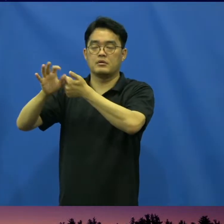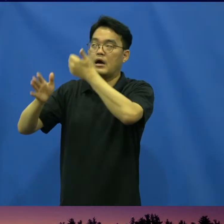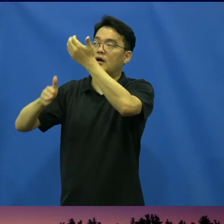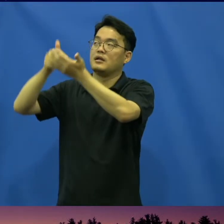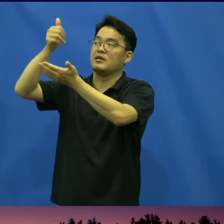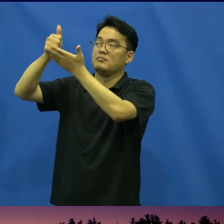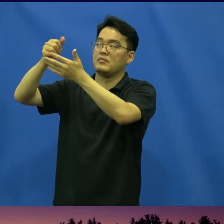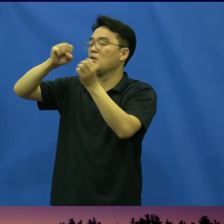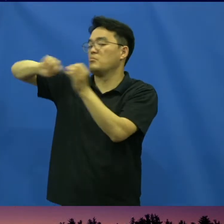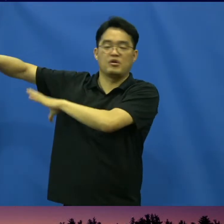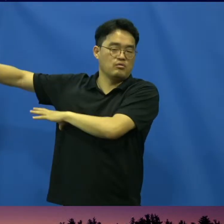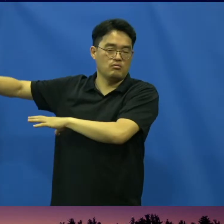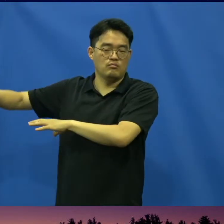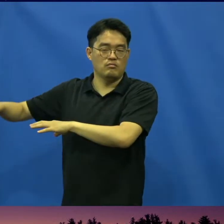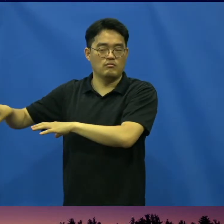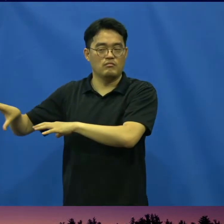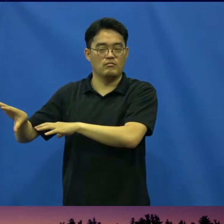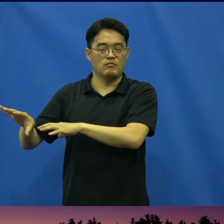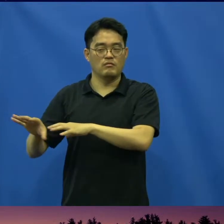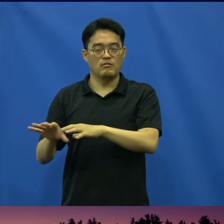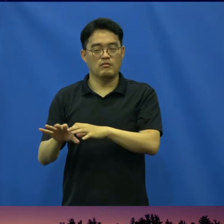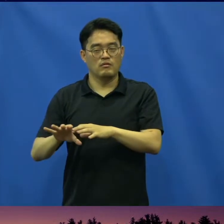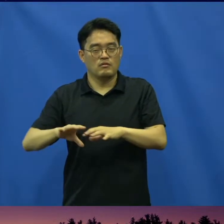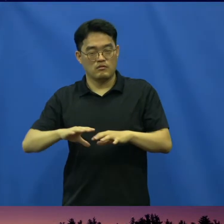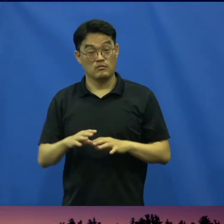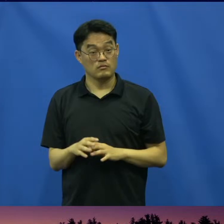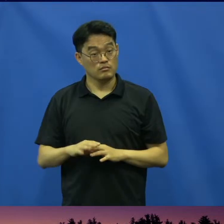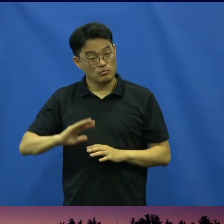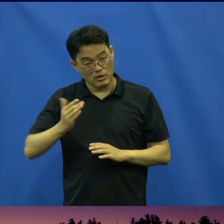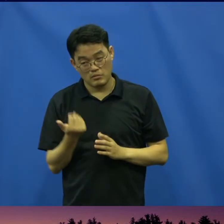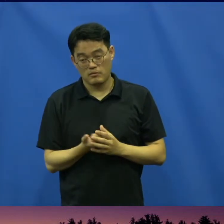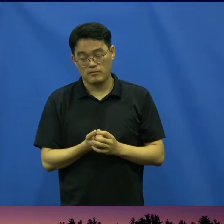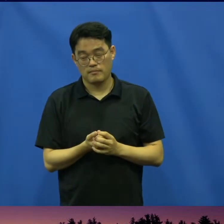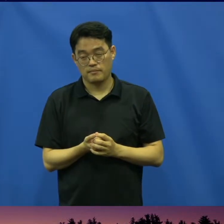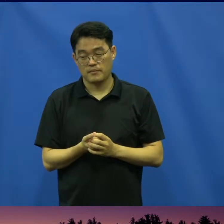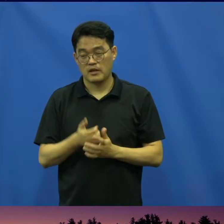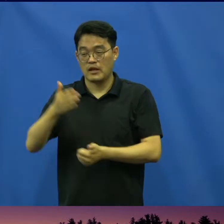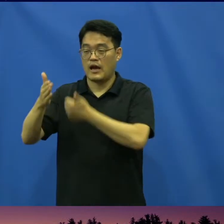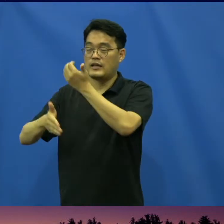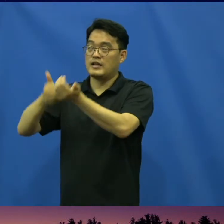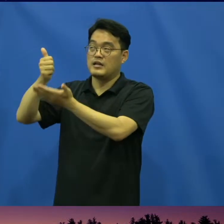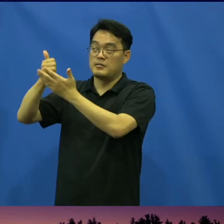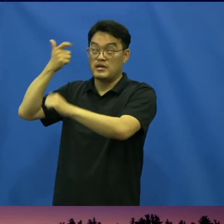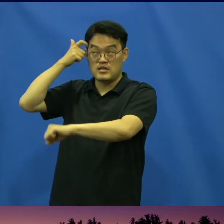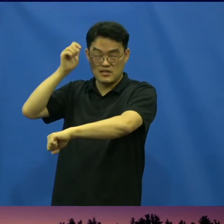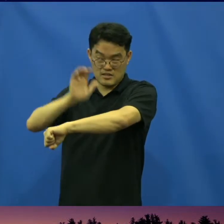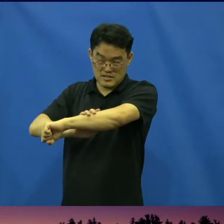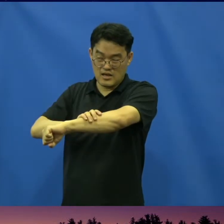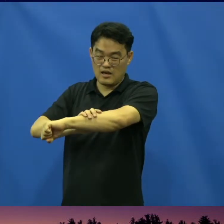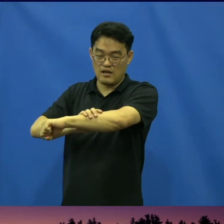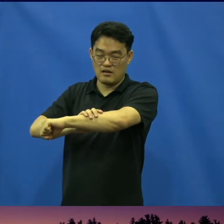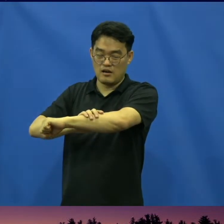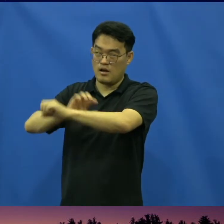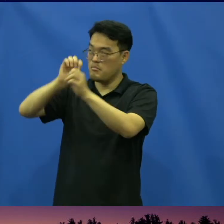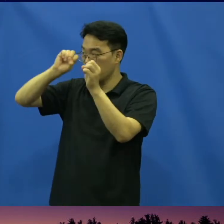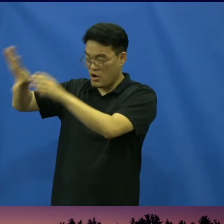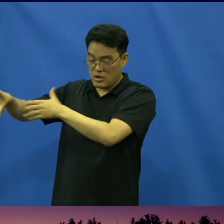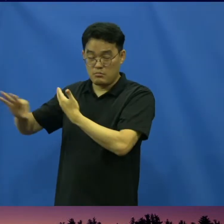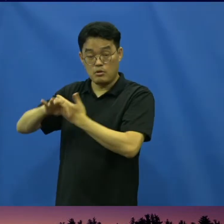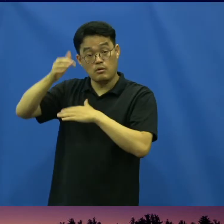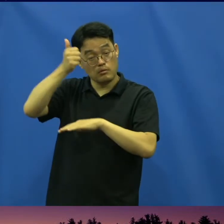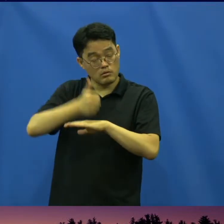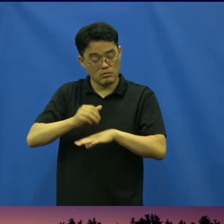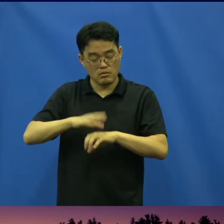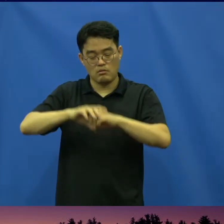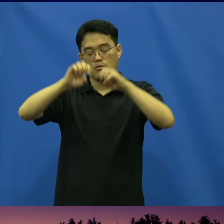역사. 여러분, 하나님을 떠난 지혜가 가져오는 것은 결국은 허무주의, 답이 없는 것을 질문하는 게 철학이잖아요. 그래서 늘 왜 하다가